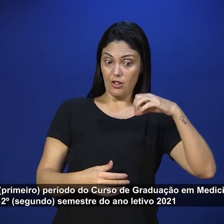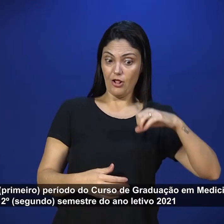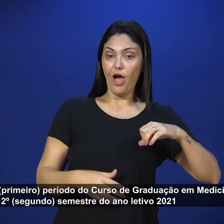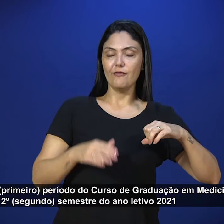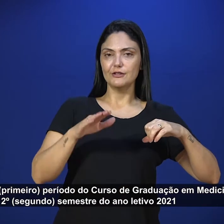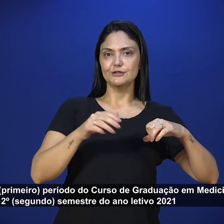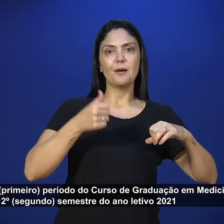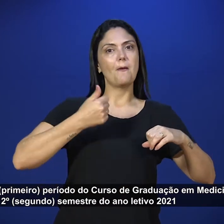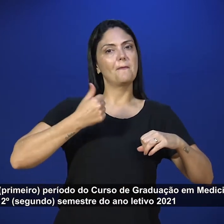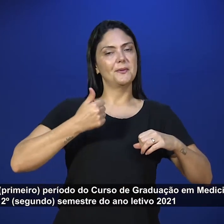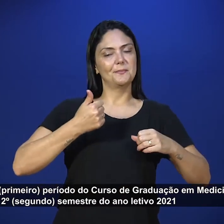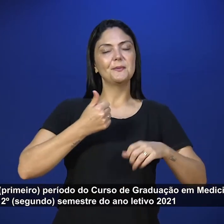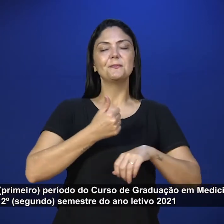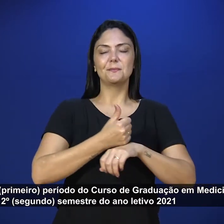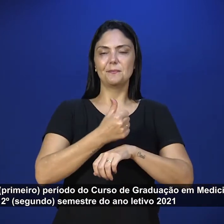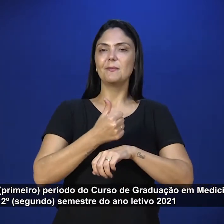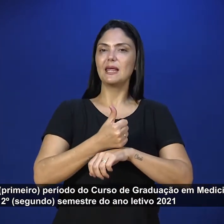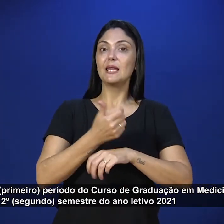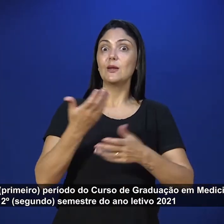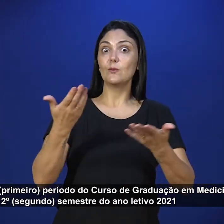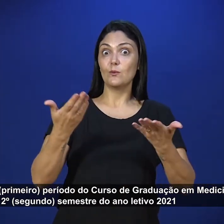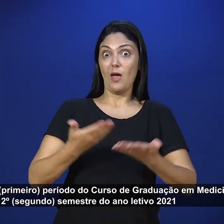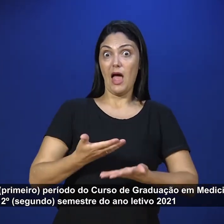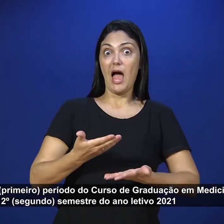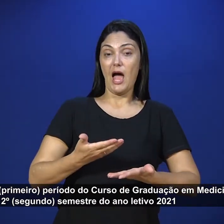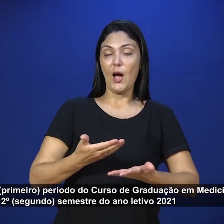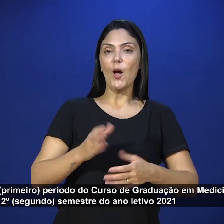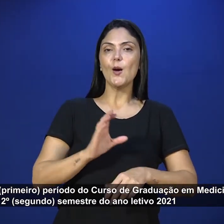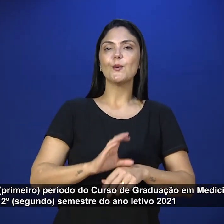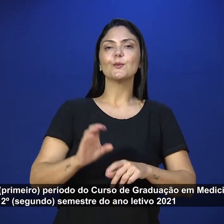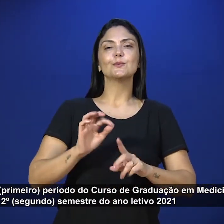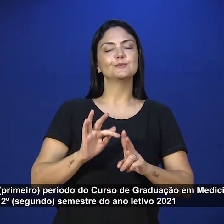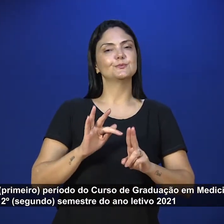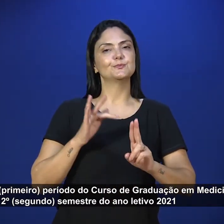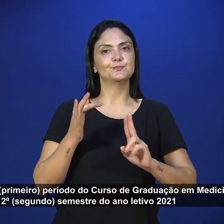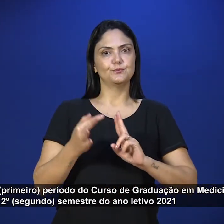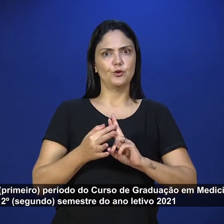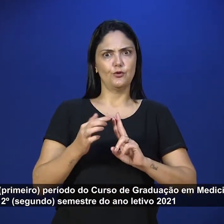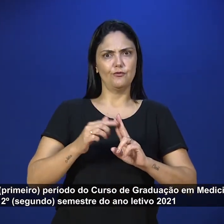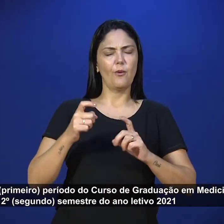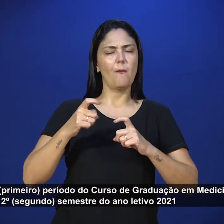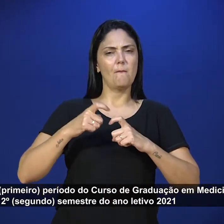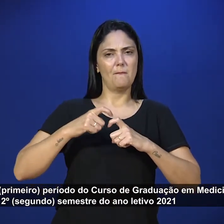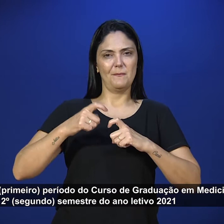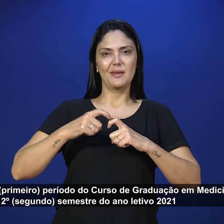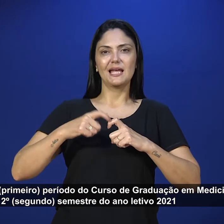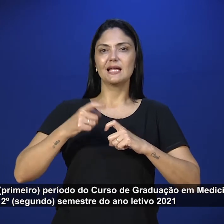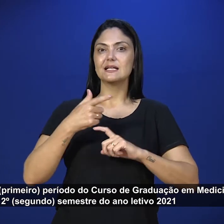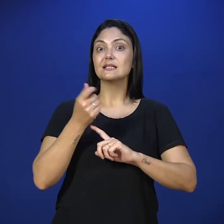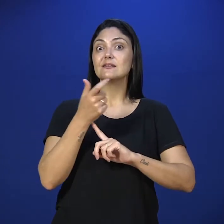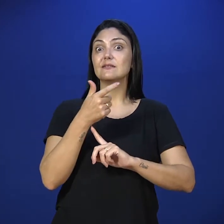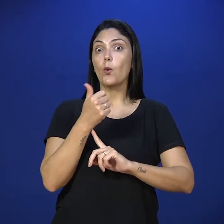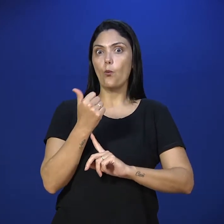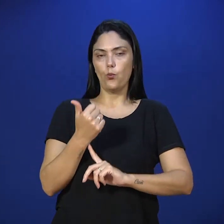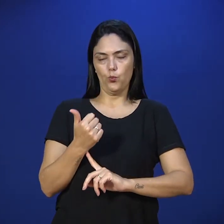no primeiro período do curso de graduação em medicina do segundo semestre do ano letivo de